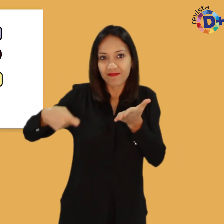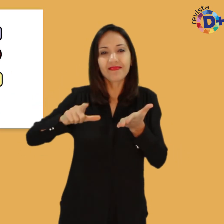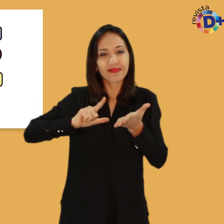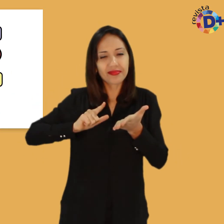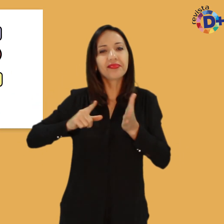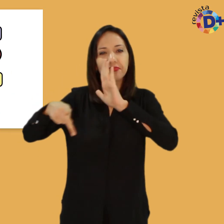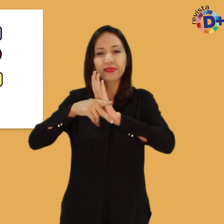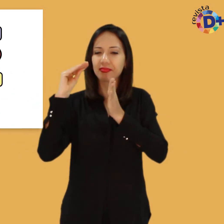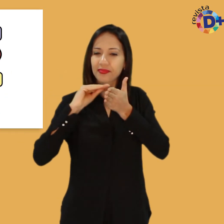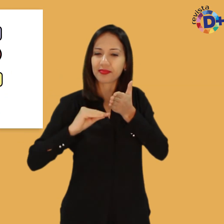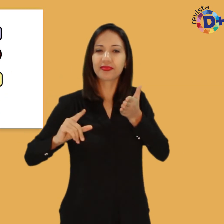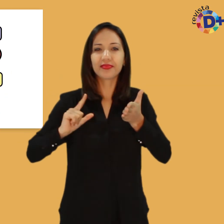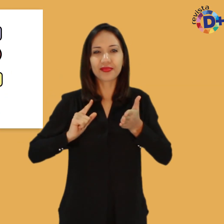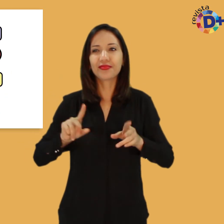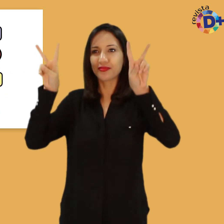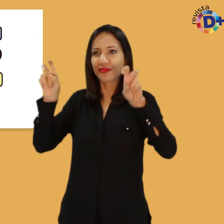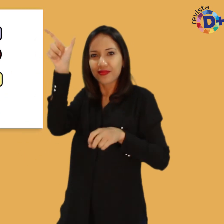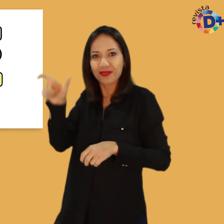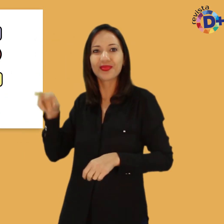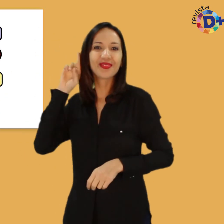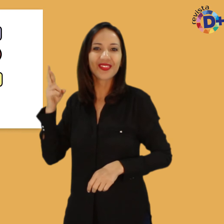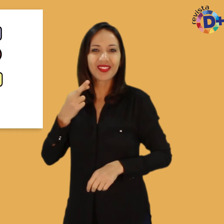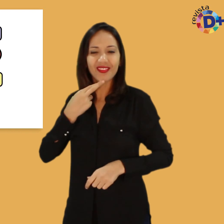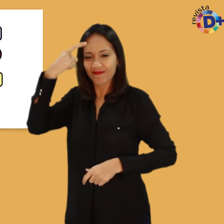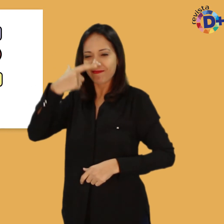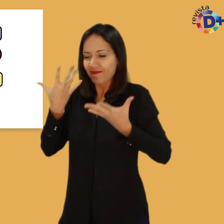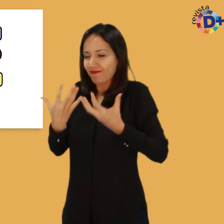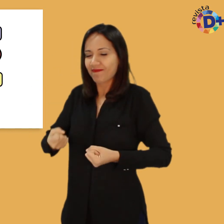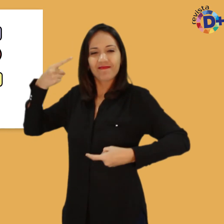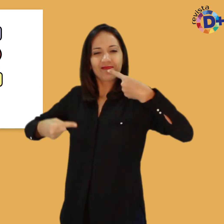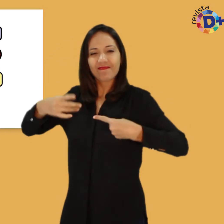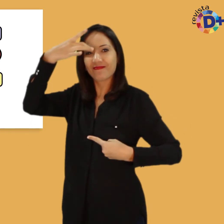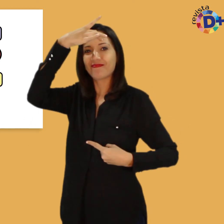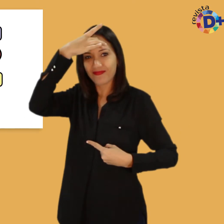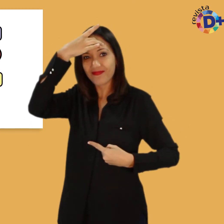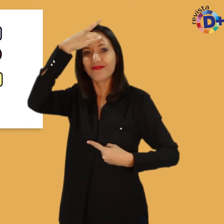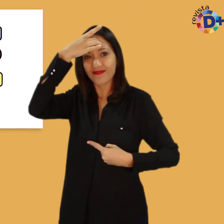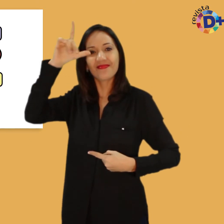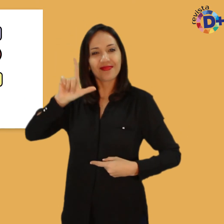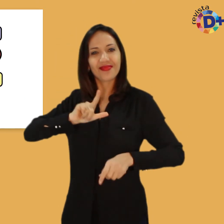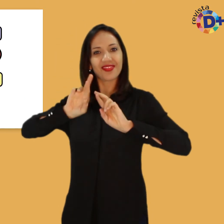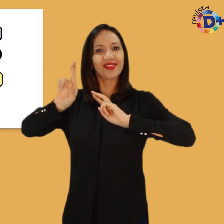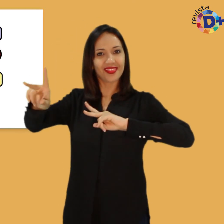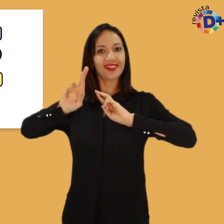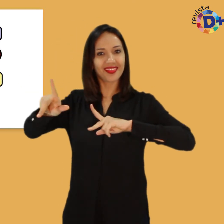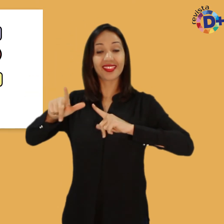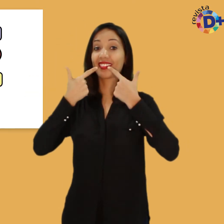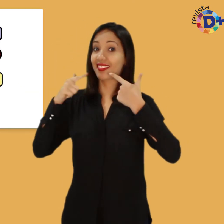próprio surdo como uma posição política, estando tal sujeito consciente de que tem uma diferença linguística